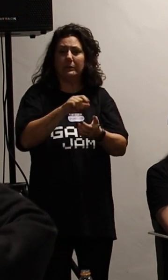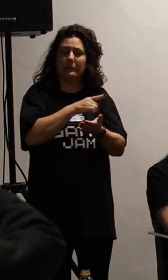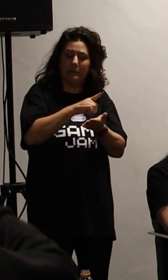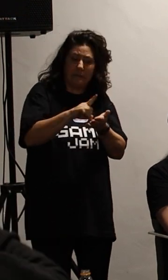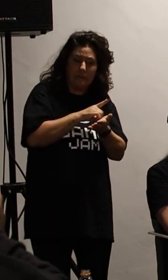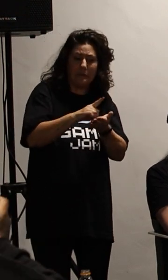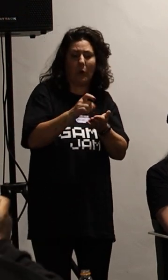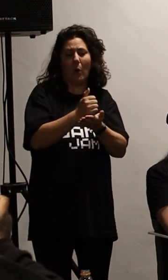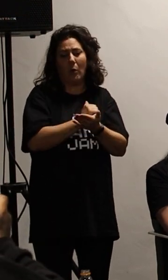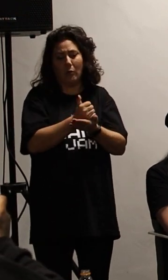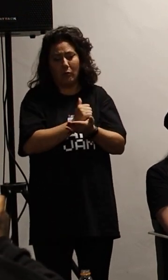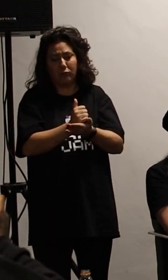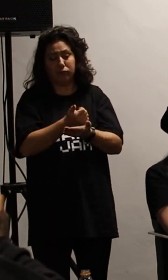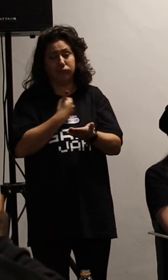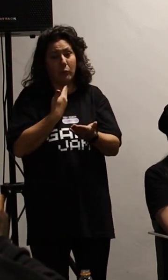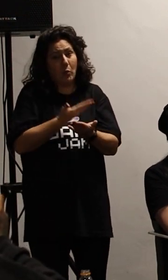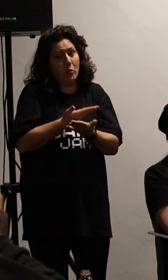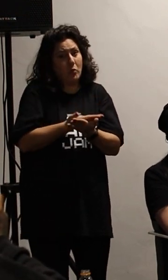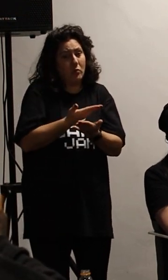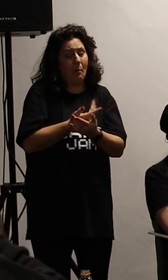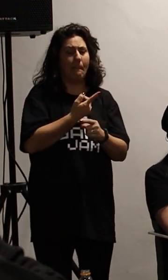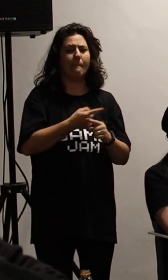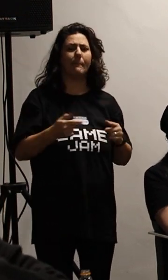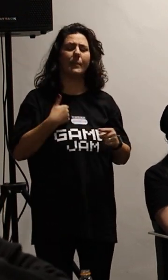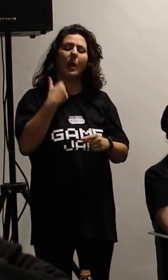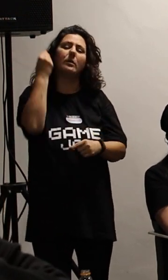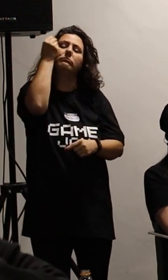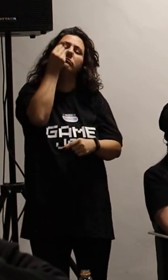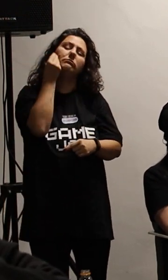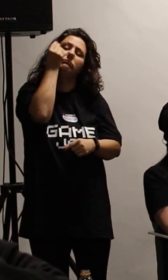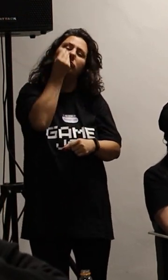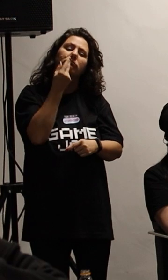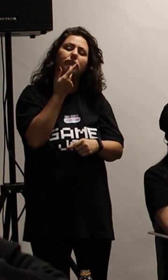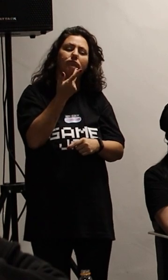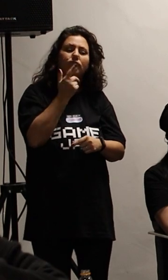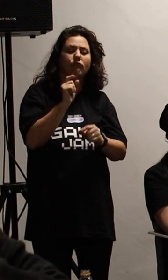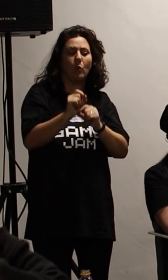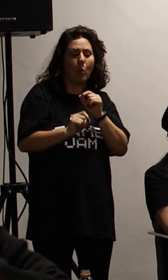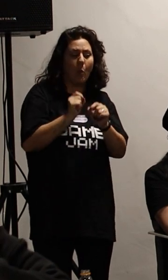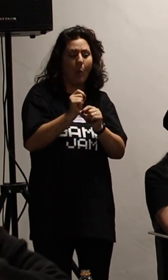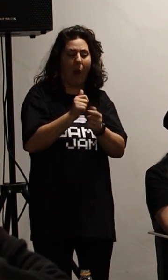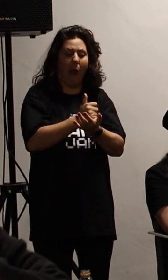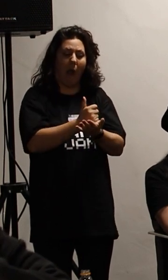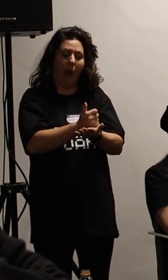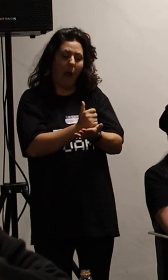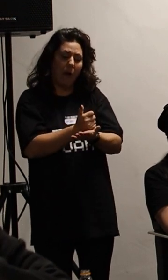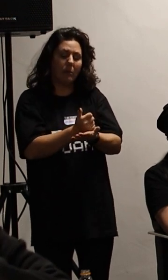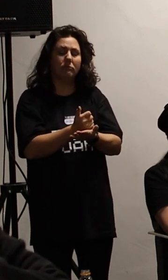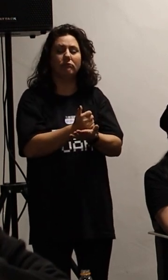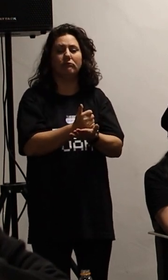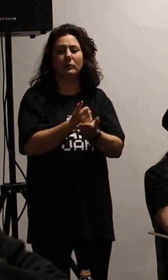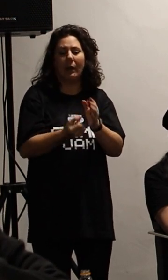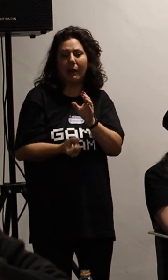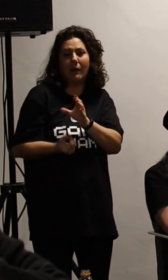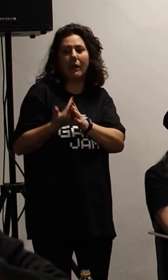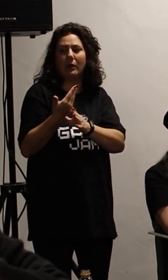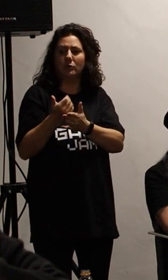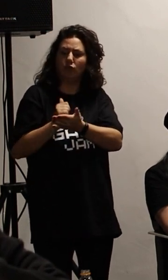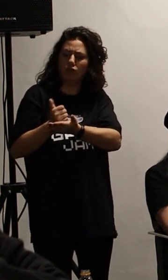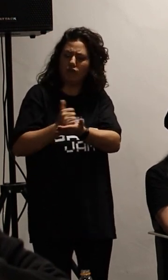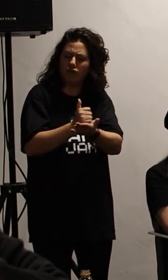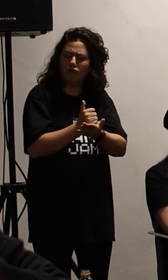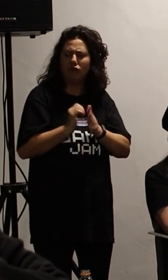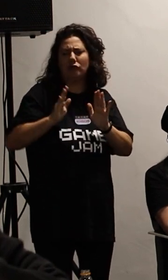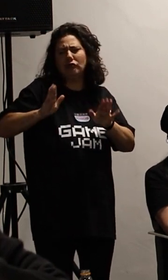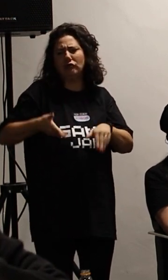estou estudando design de jogos, mas a minha experiência com game design, né? Com criação de jogos, ela vem já